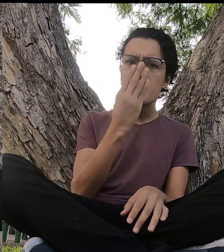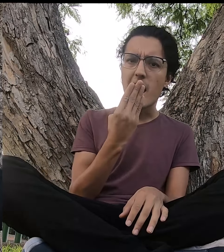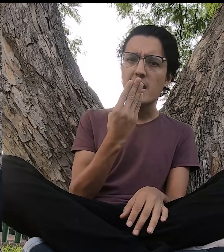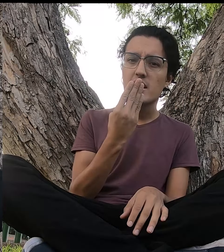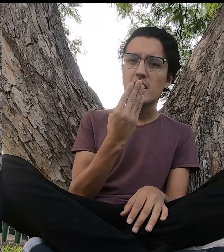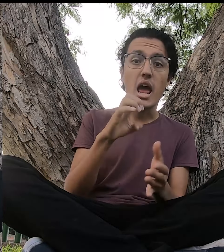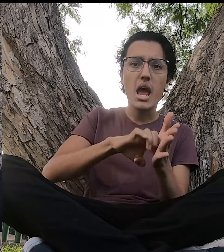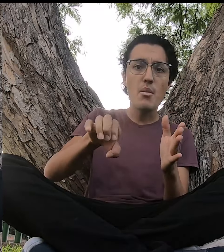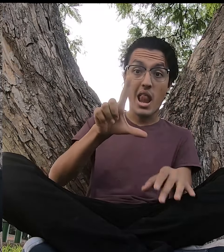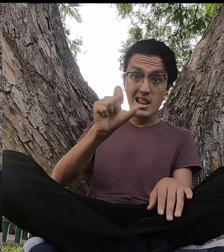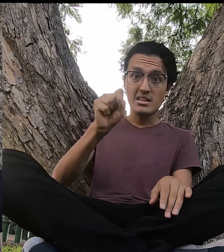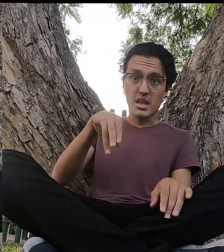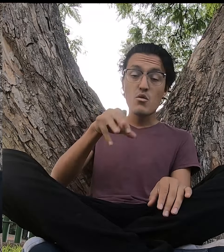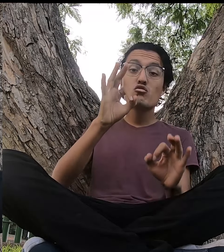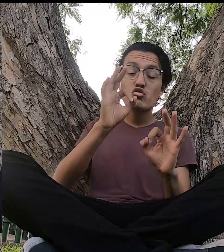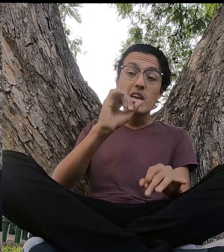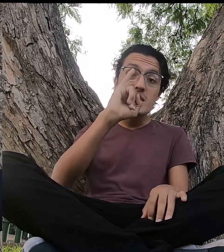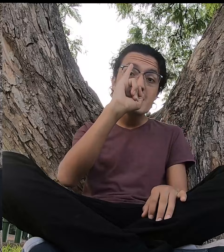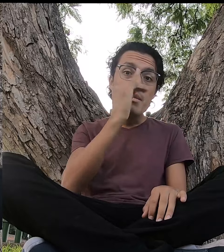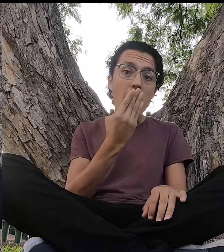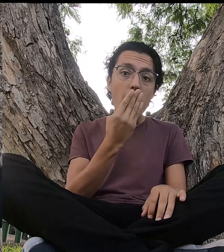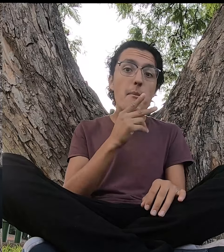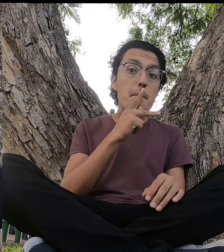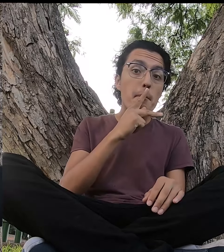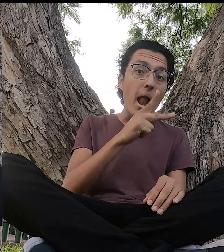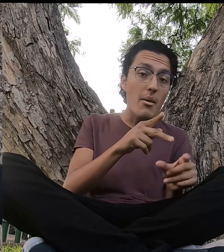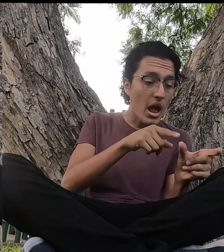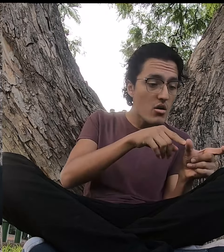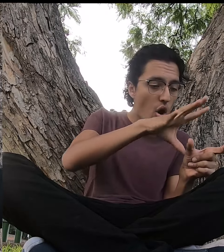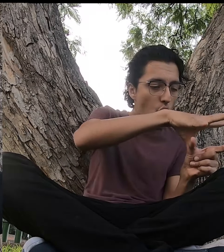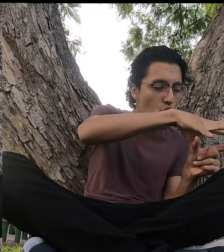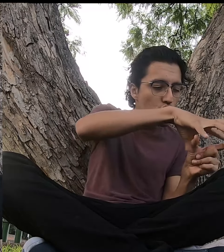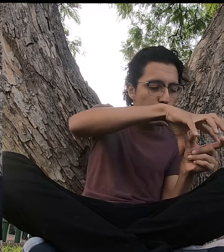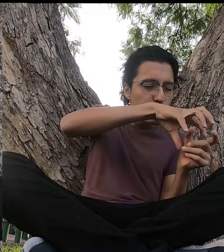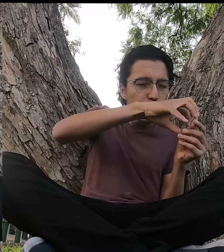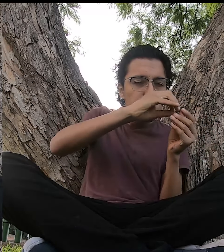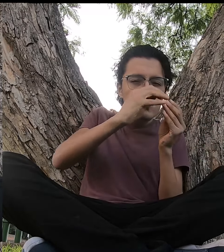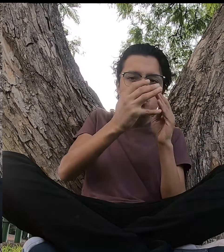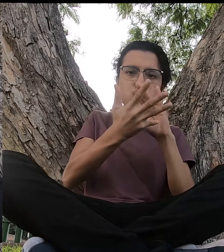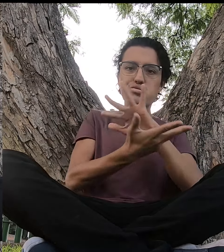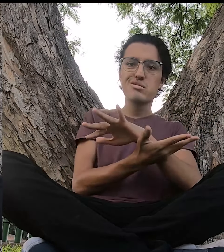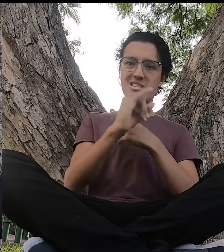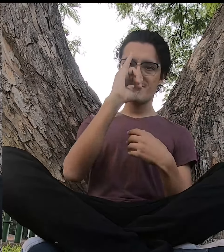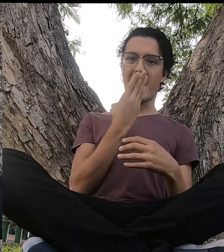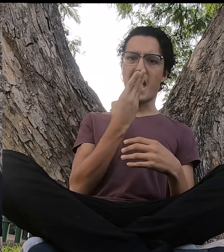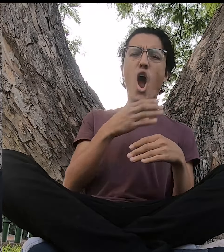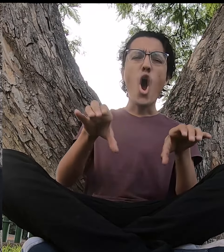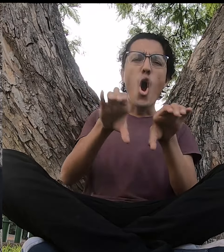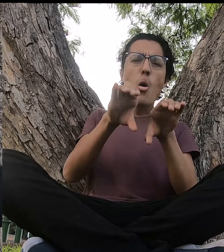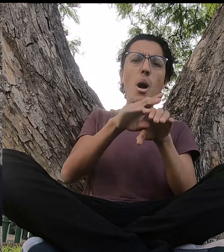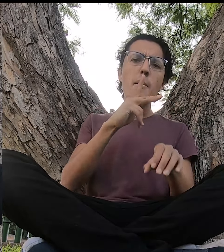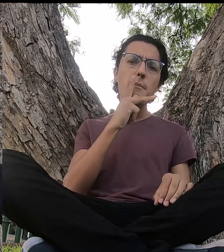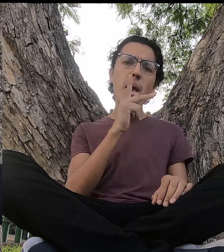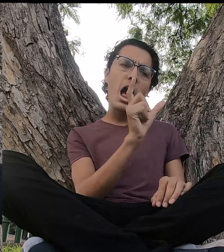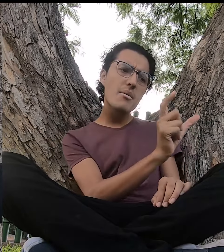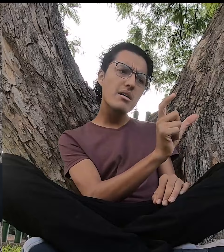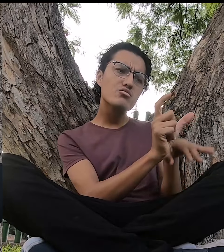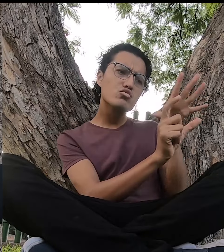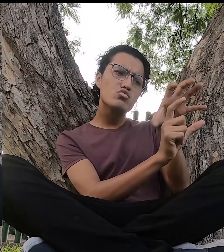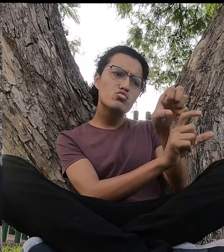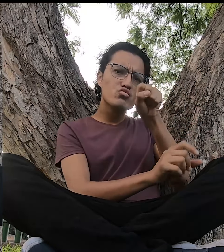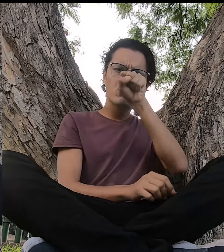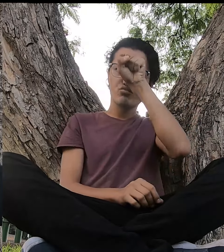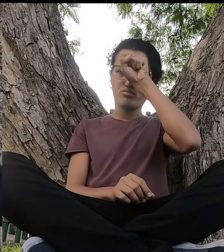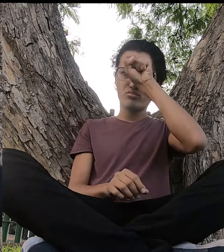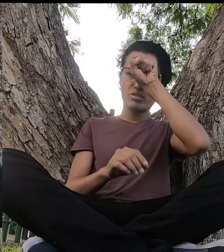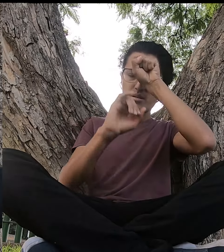La seña, decía un maestro mío, que la seña es la imagen tridimensional de la palabra. ¿Cómo trasladar la